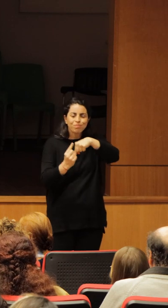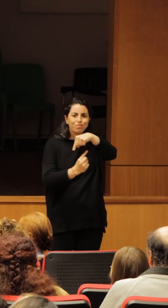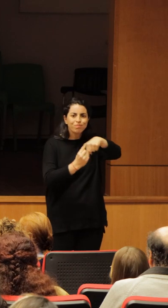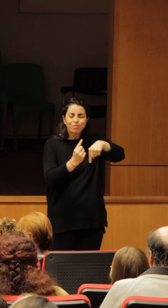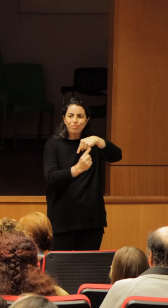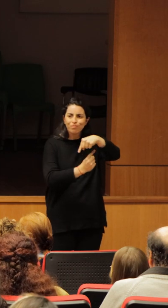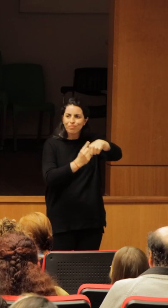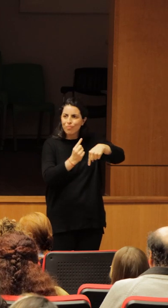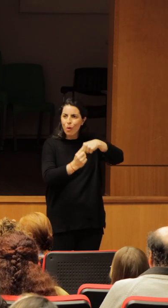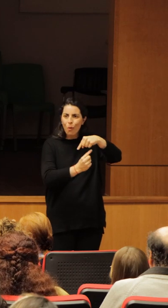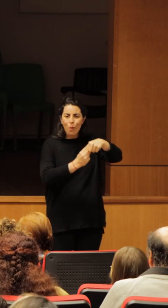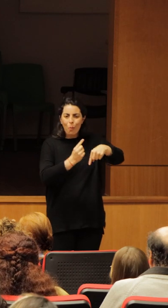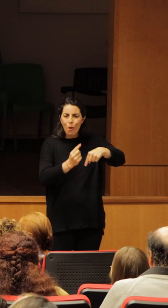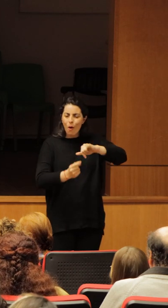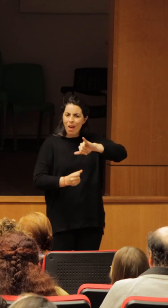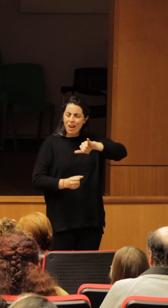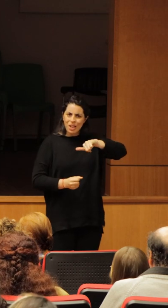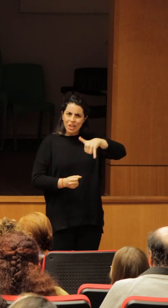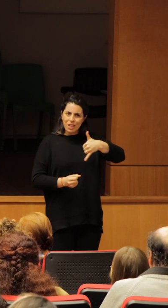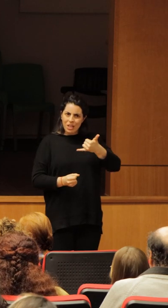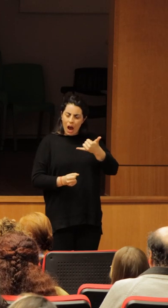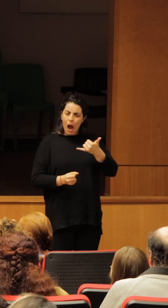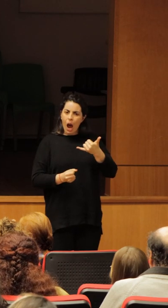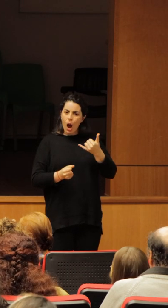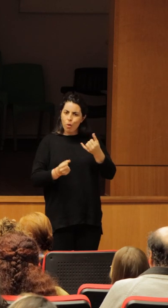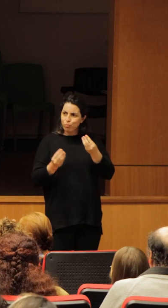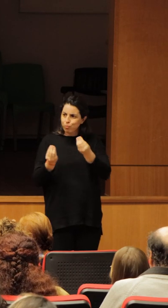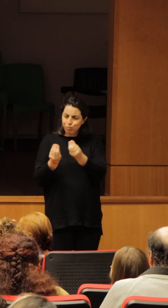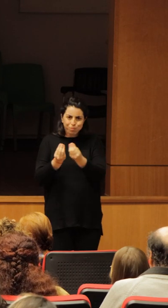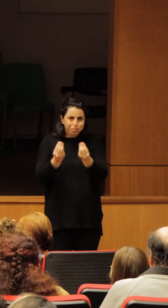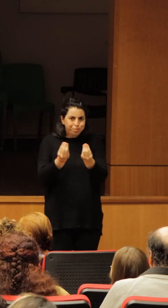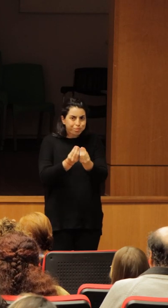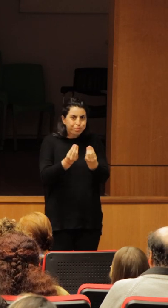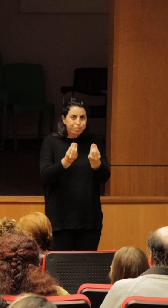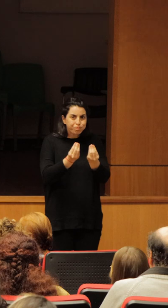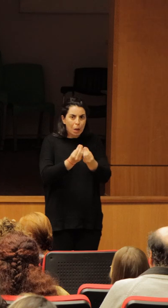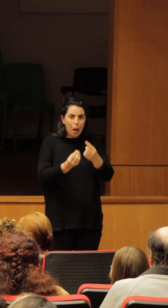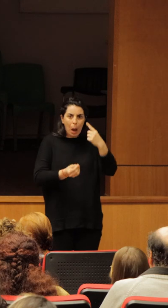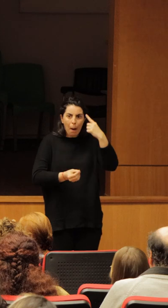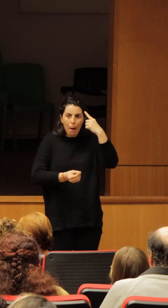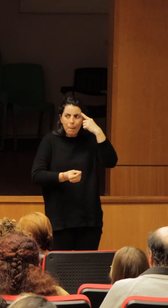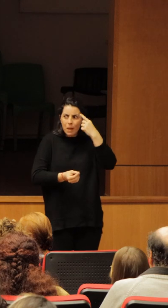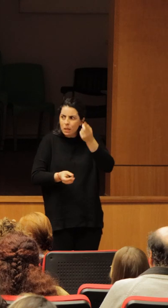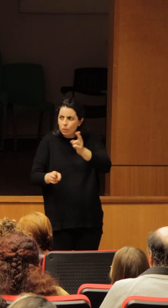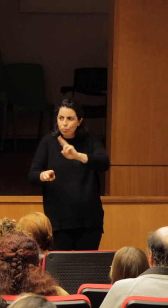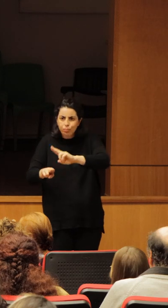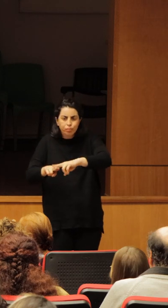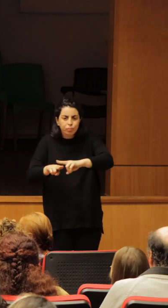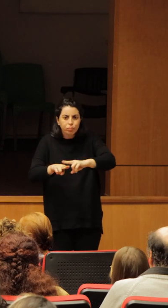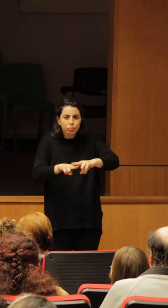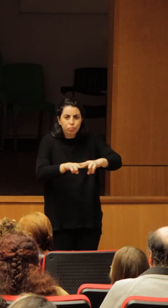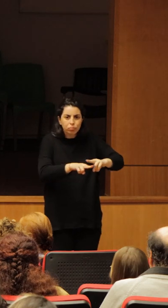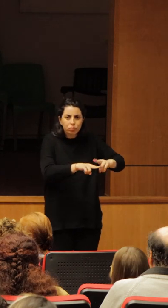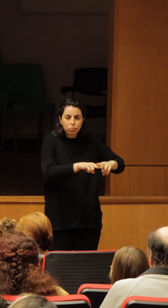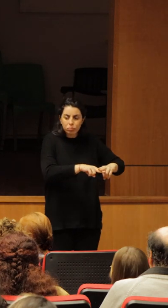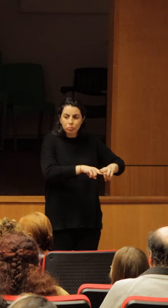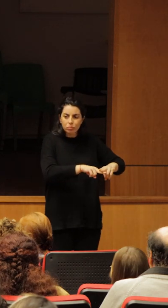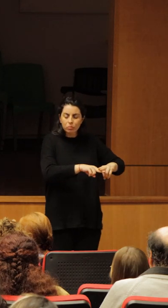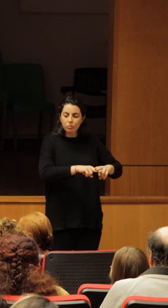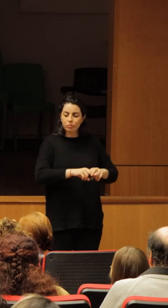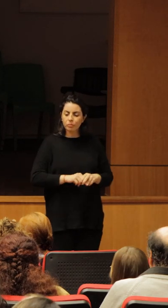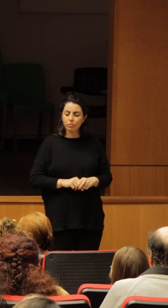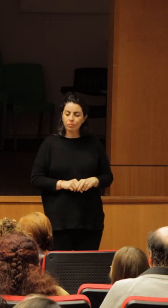Los rumores estaban maduros en cuanto a sentencias de muerte. Meted out was just given,